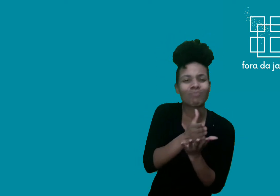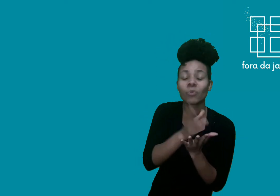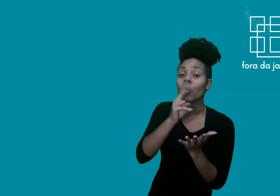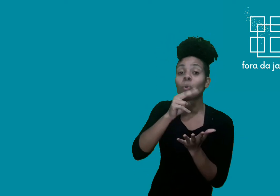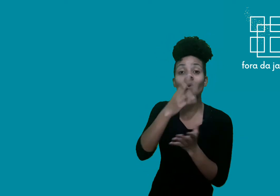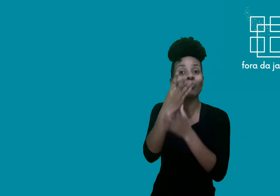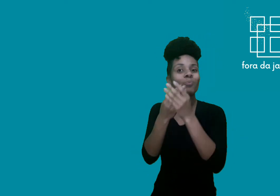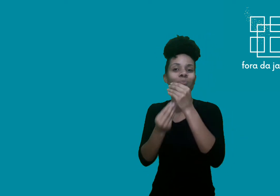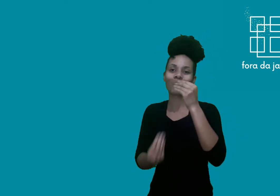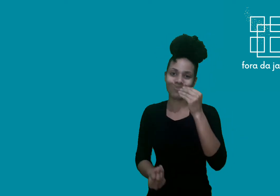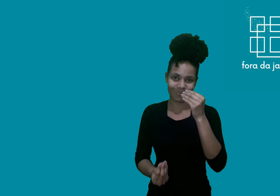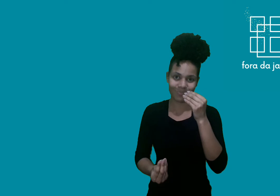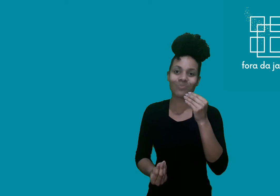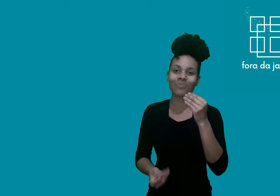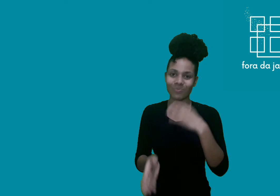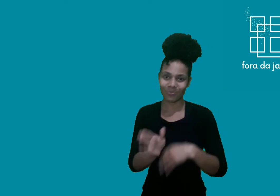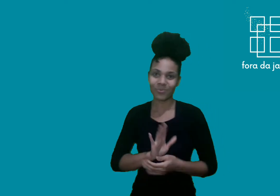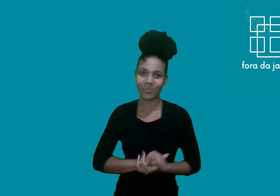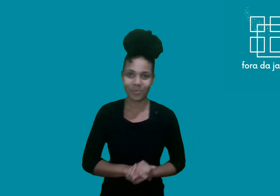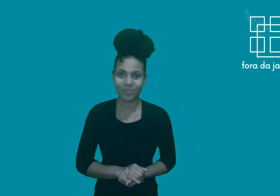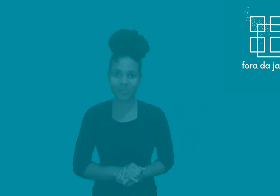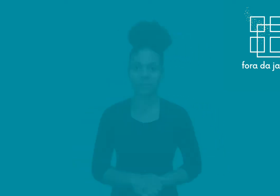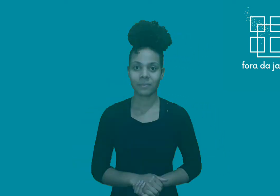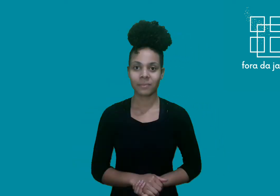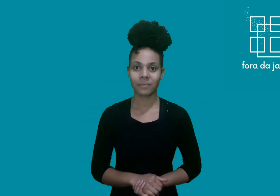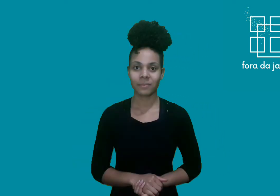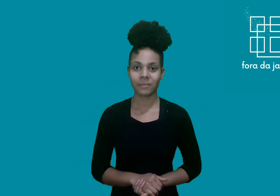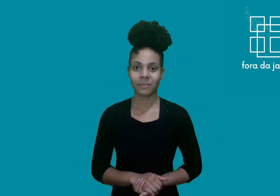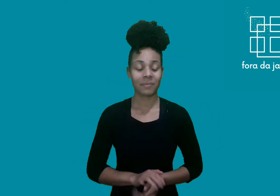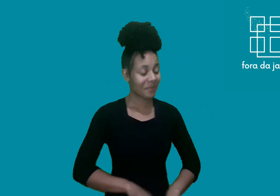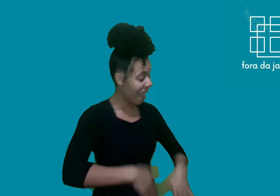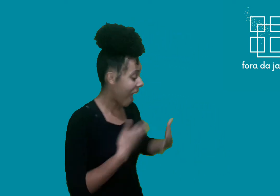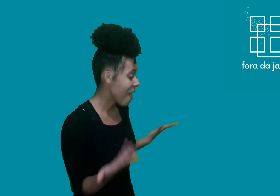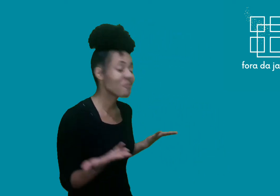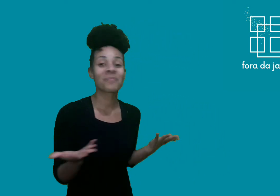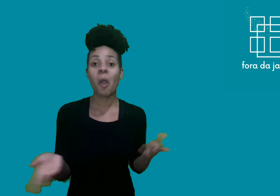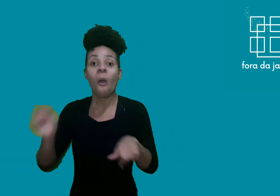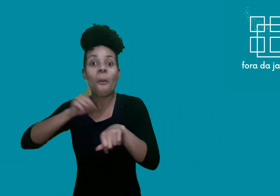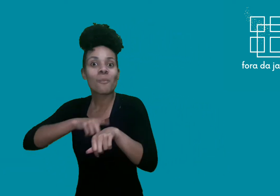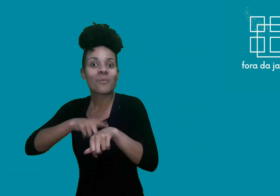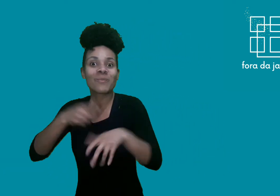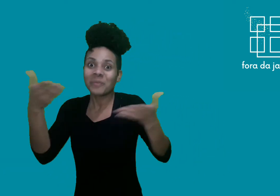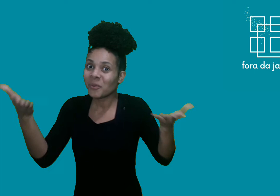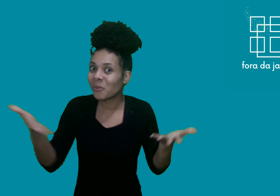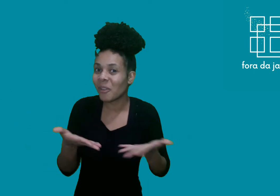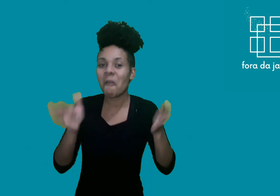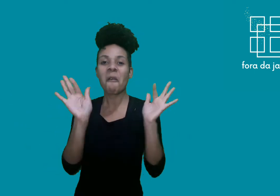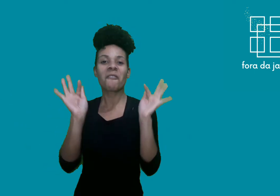a gente não se conhece, a gente não se percebe e o sentimento de deslocamento, de estar perdido, ele